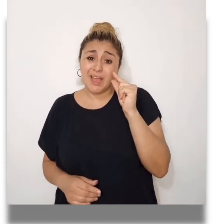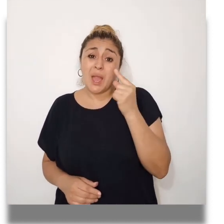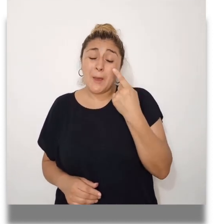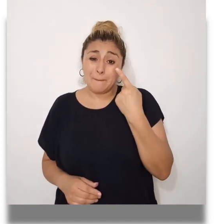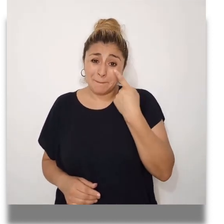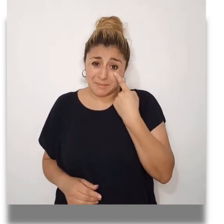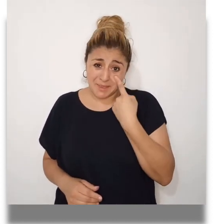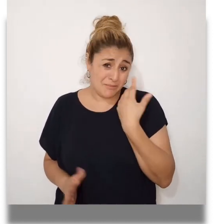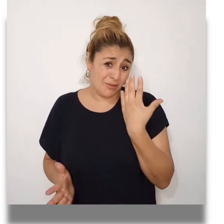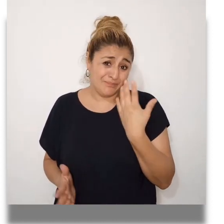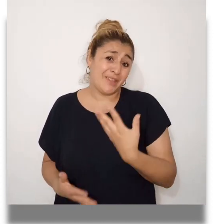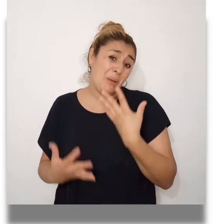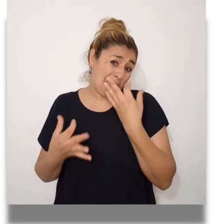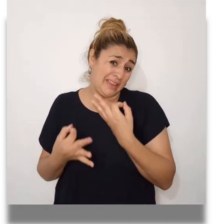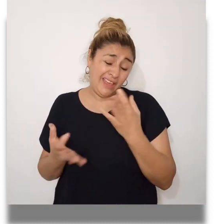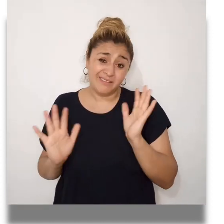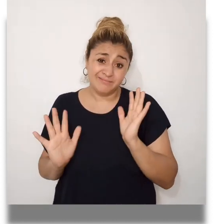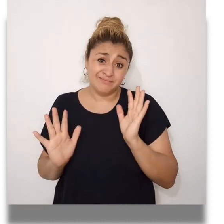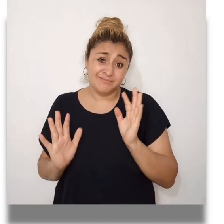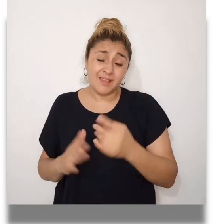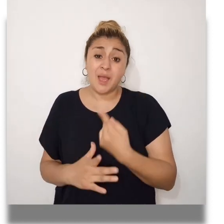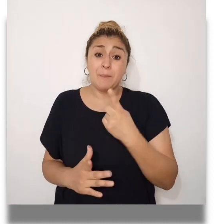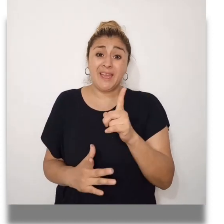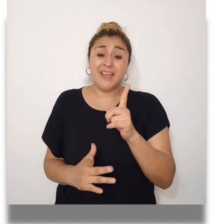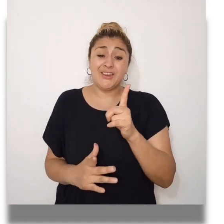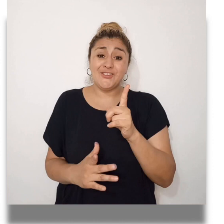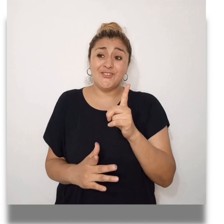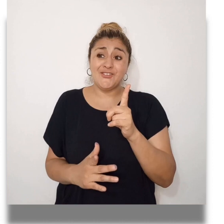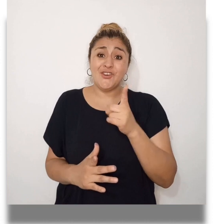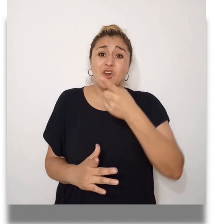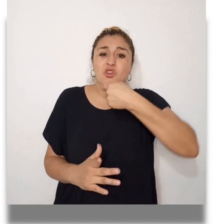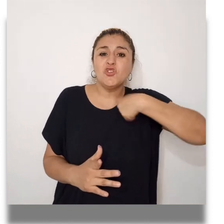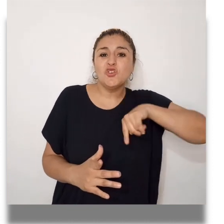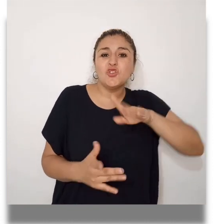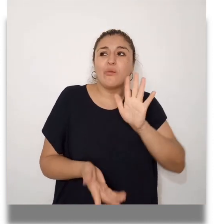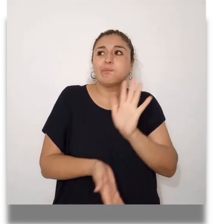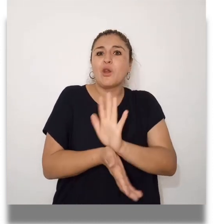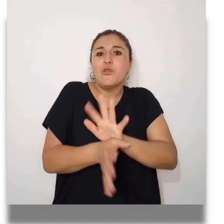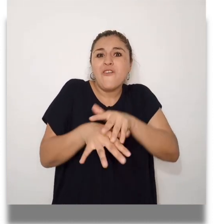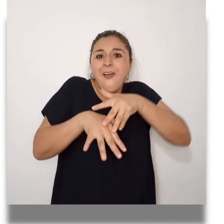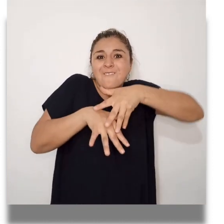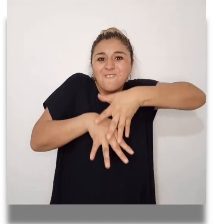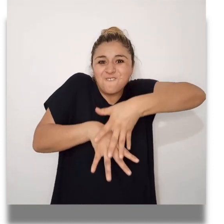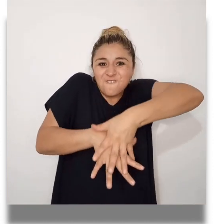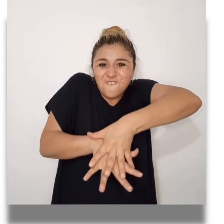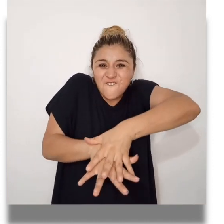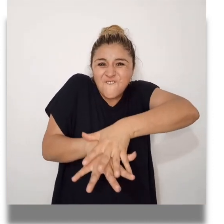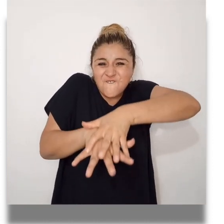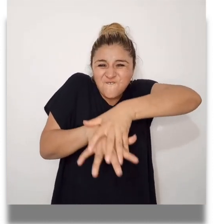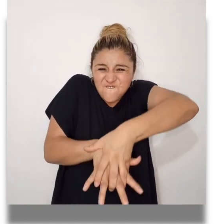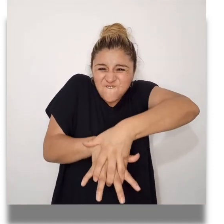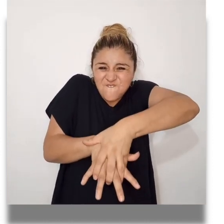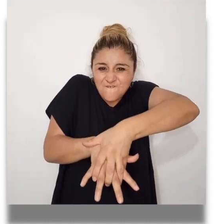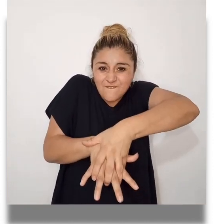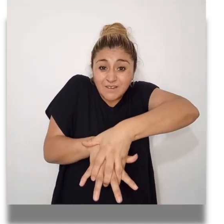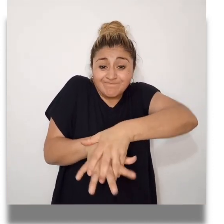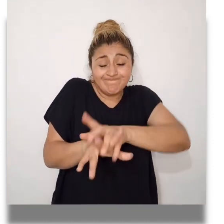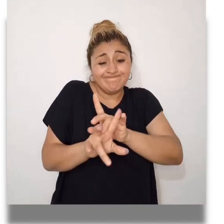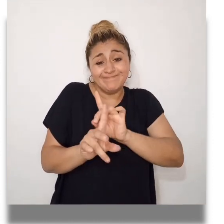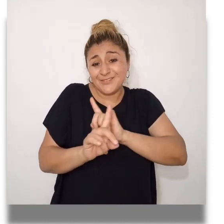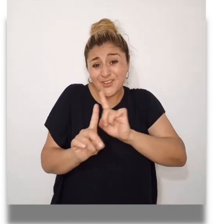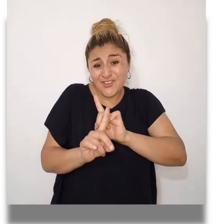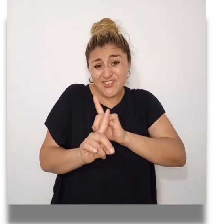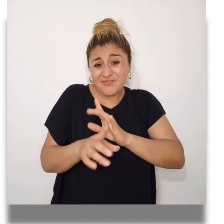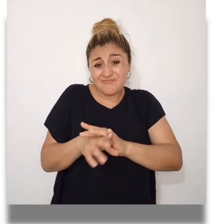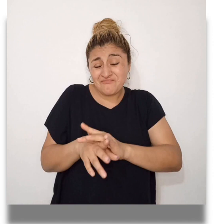pas enracinés en elle. Pero no estamos enraizados en ella. Nous vivons dans le monde.